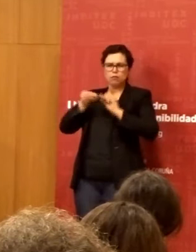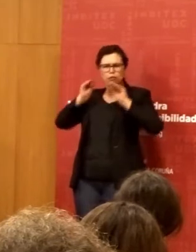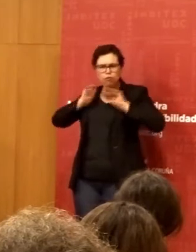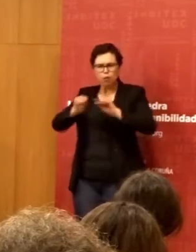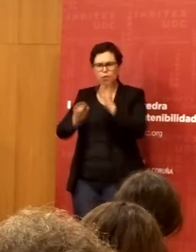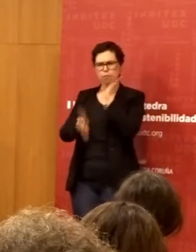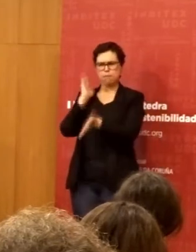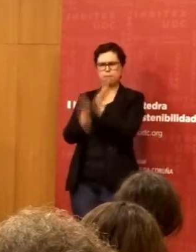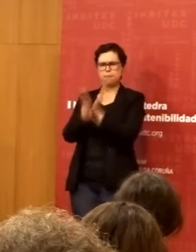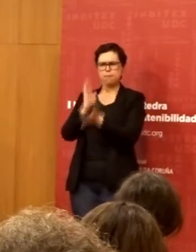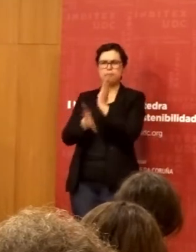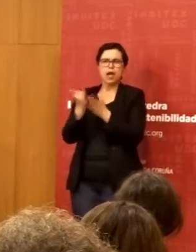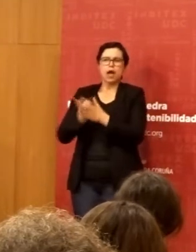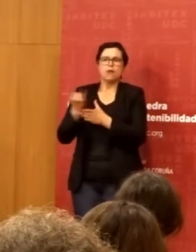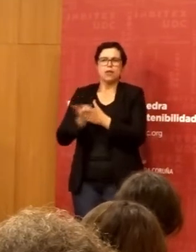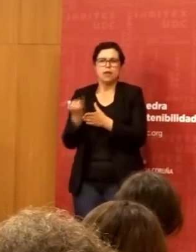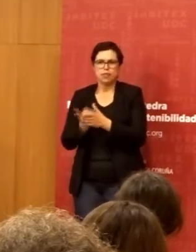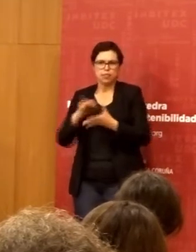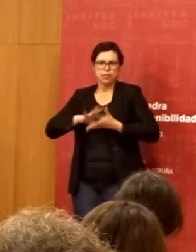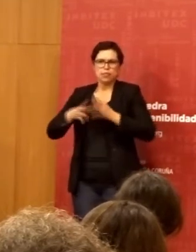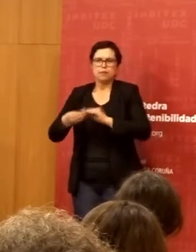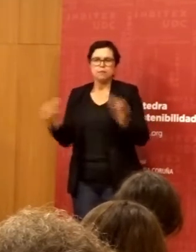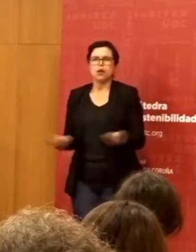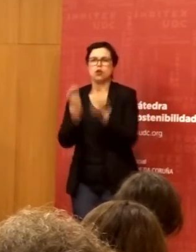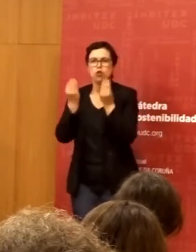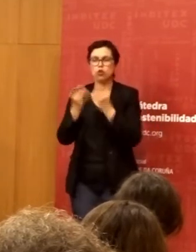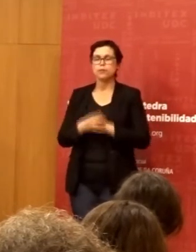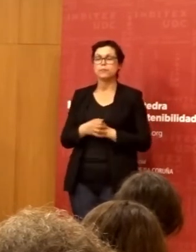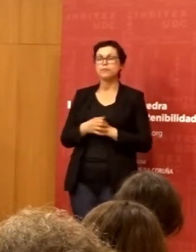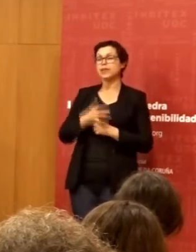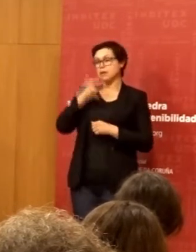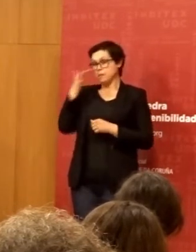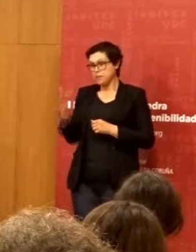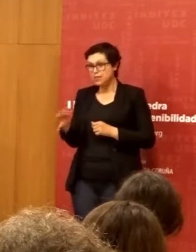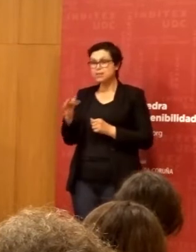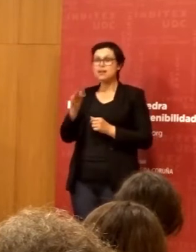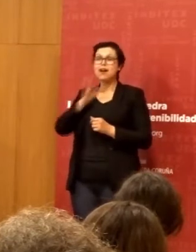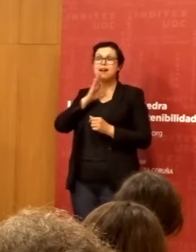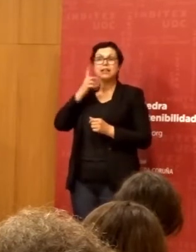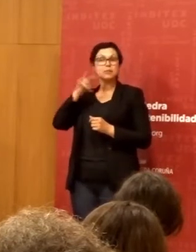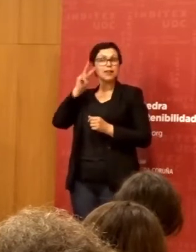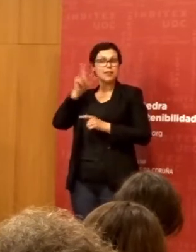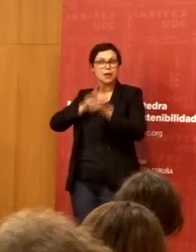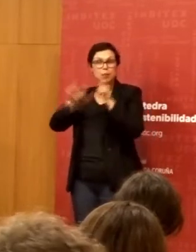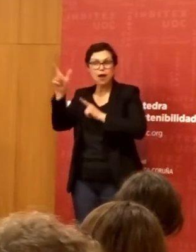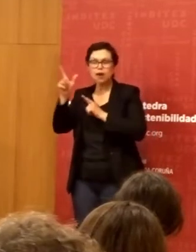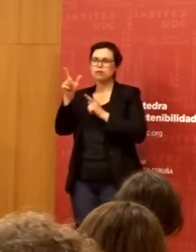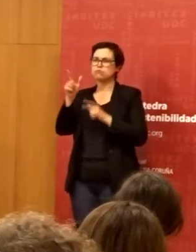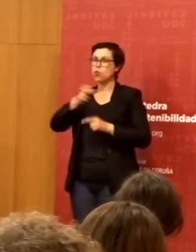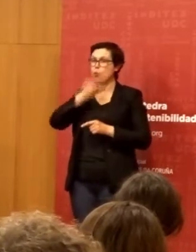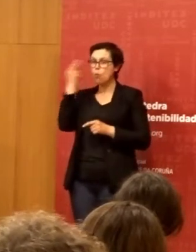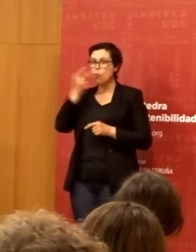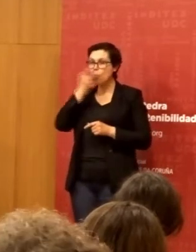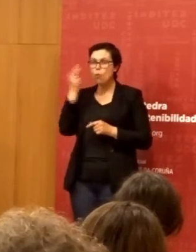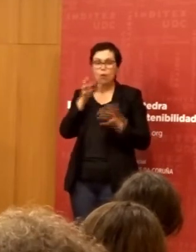adaptativas. Y por otro lado, además, ha sido muy interesante porque les ha permitido